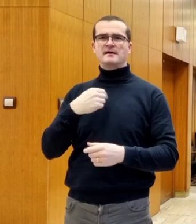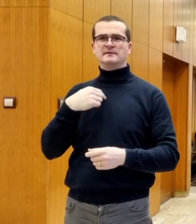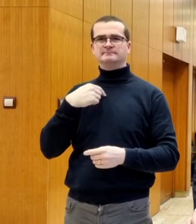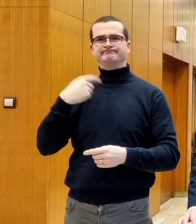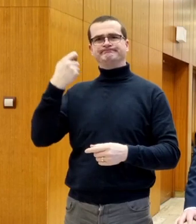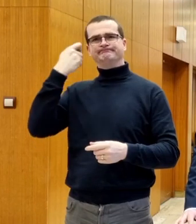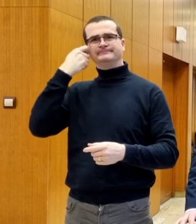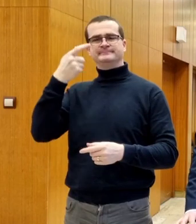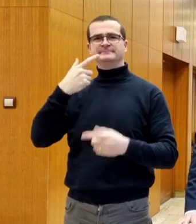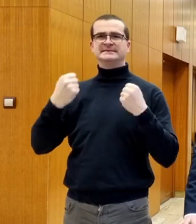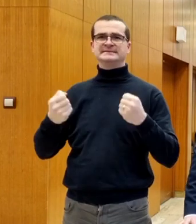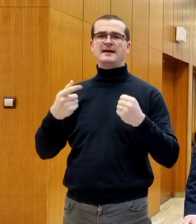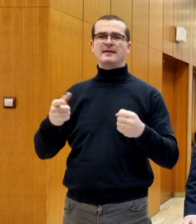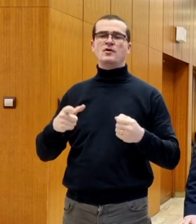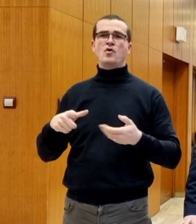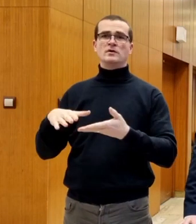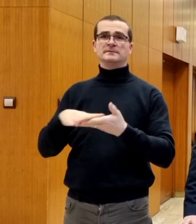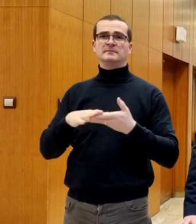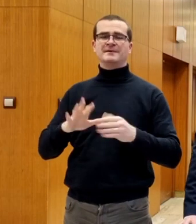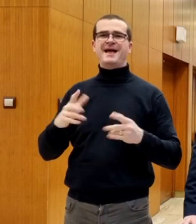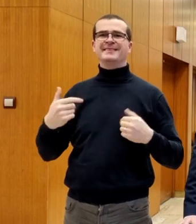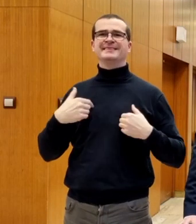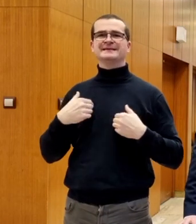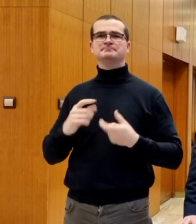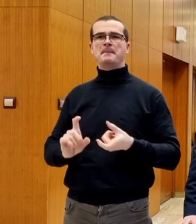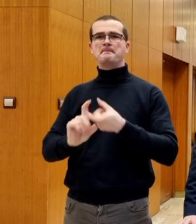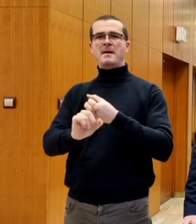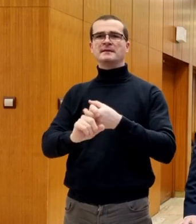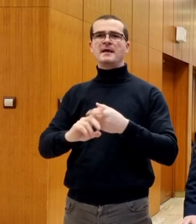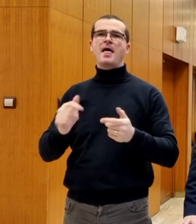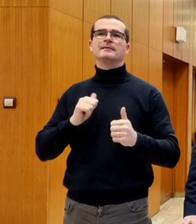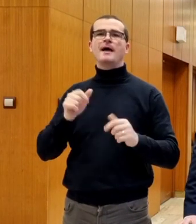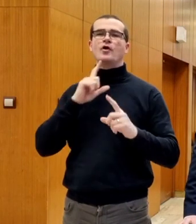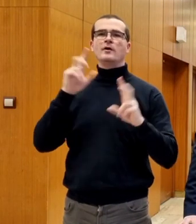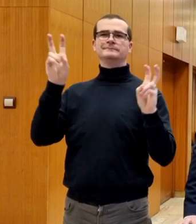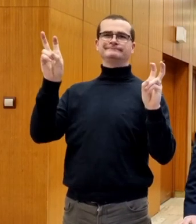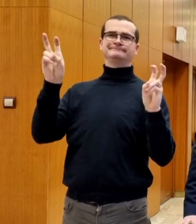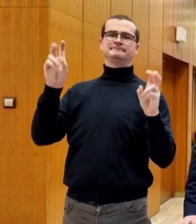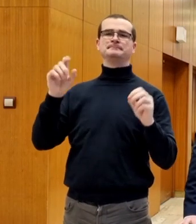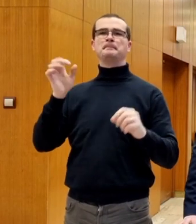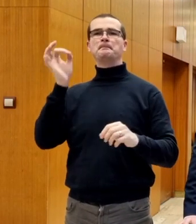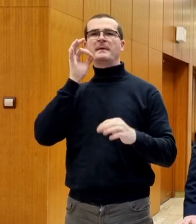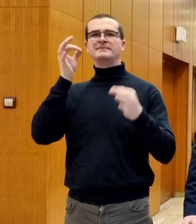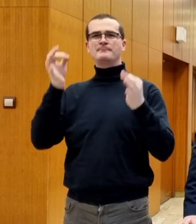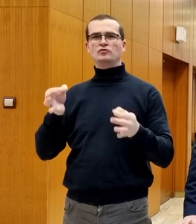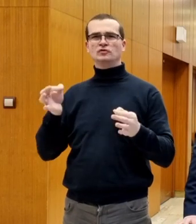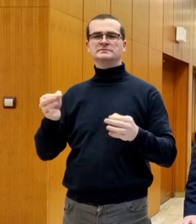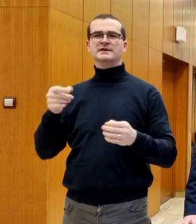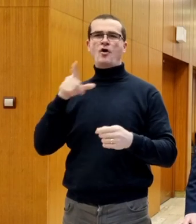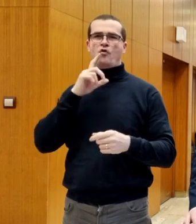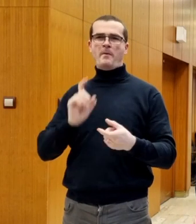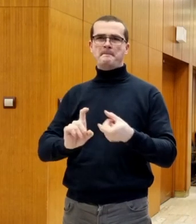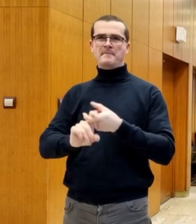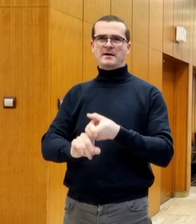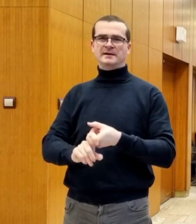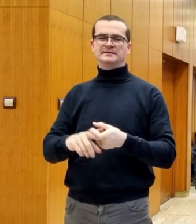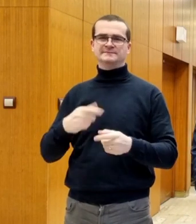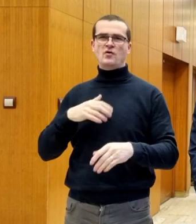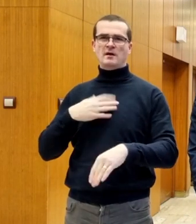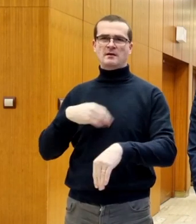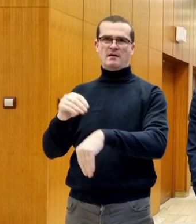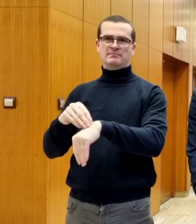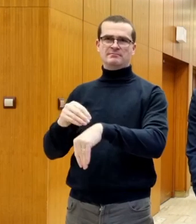uvedomuje silu tohto spojenectva a že nie sme partner len do dobrého počasia. O tom sú partnerstva. Toto by som rád